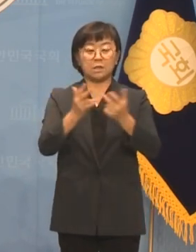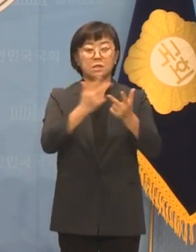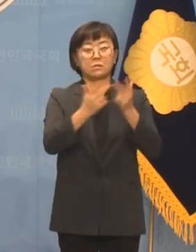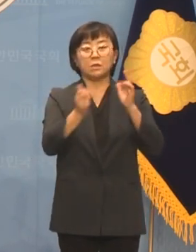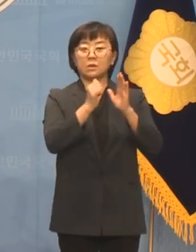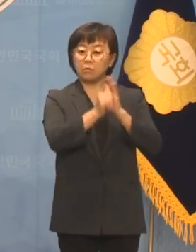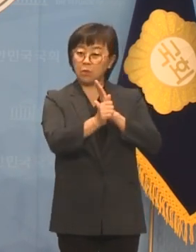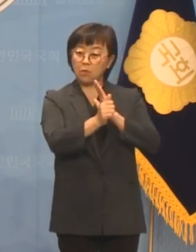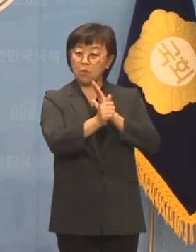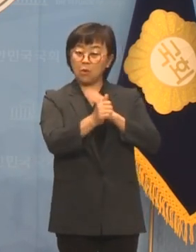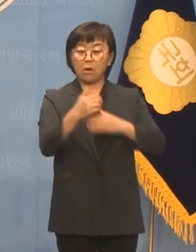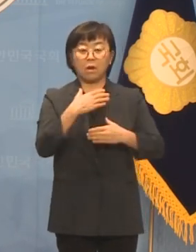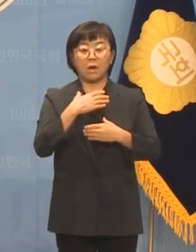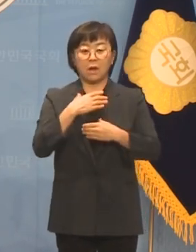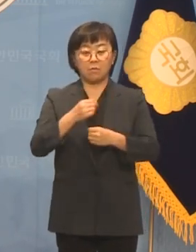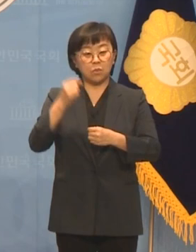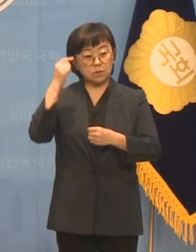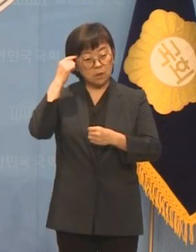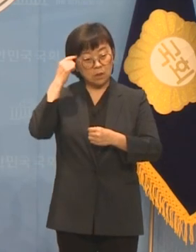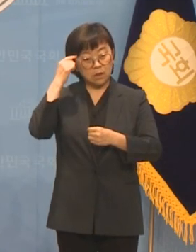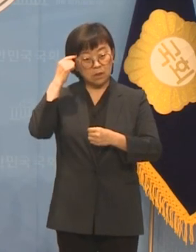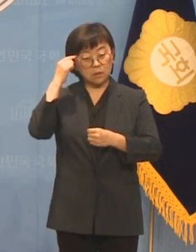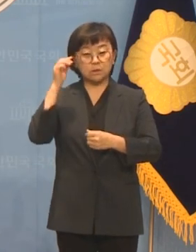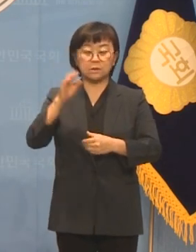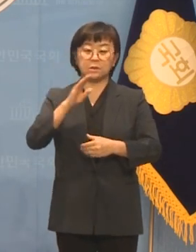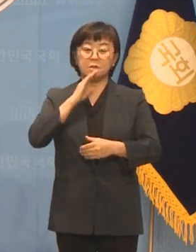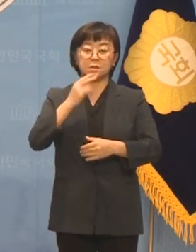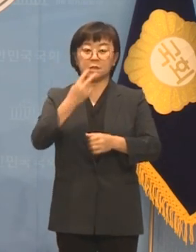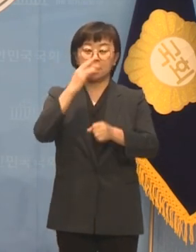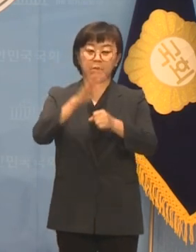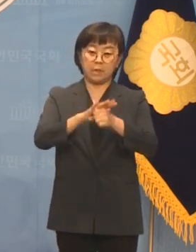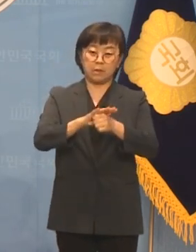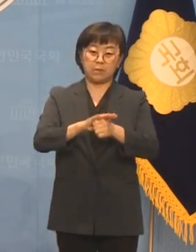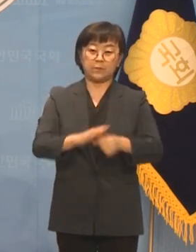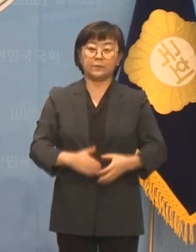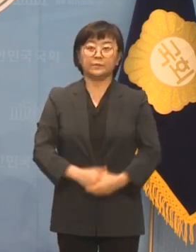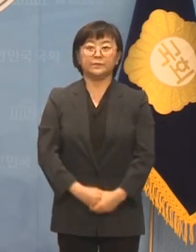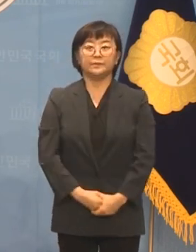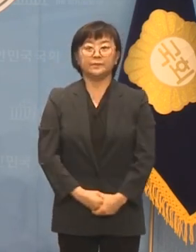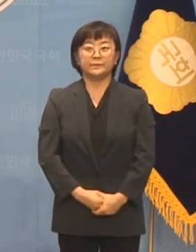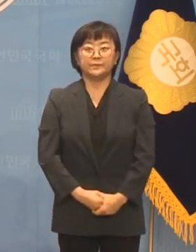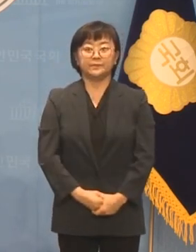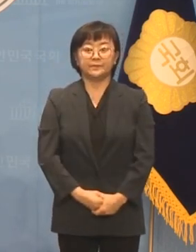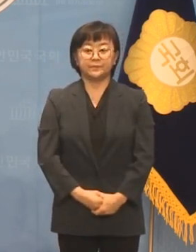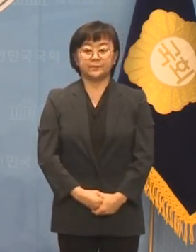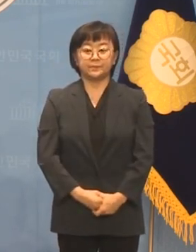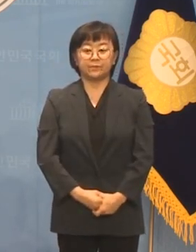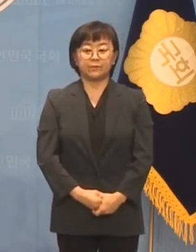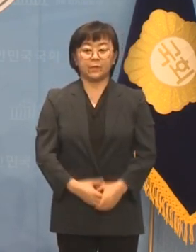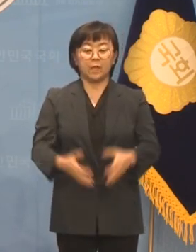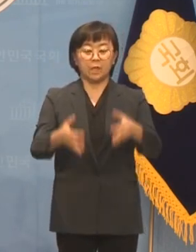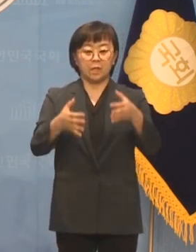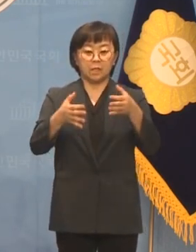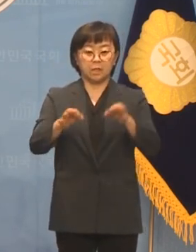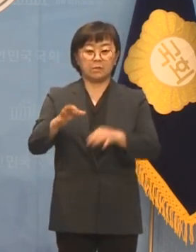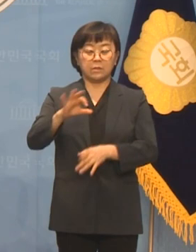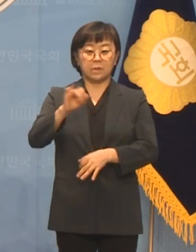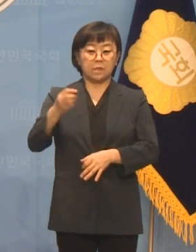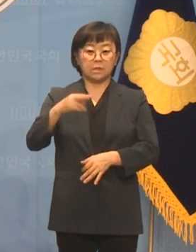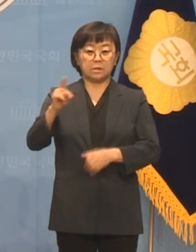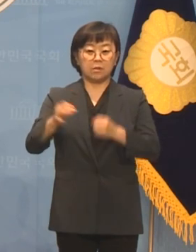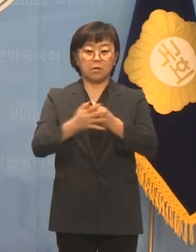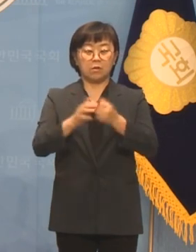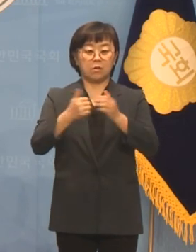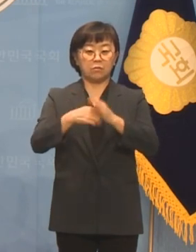대표의 안보관이 참으로 비참하다고 할 수 있습니다 김일성은 대한민국